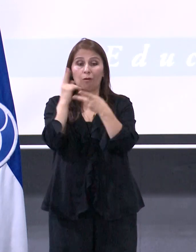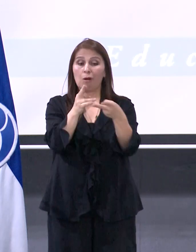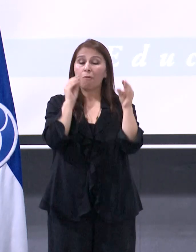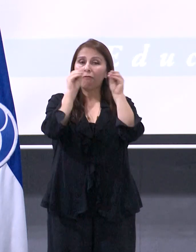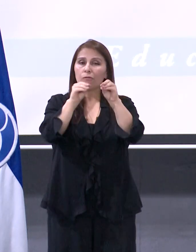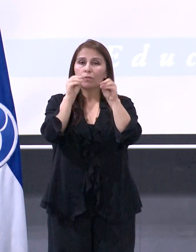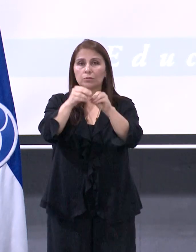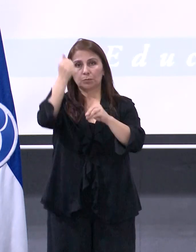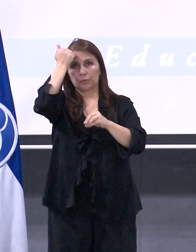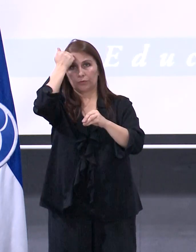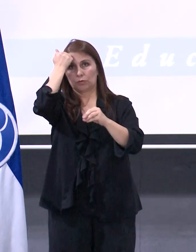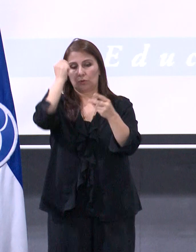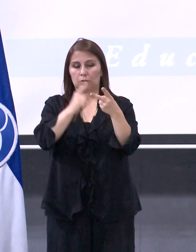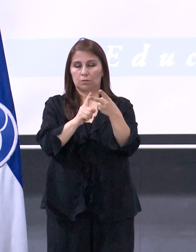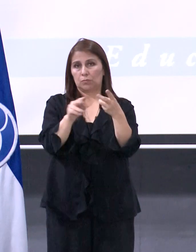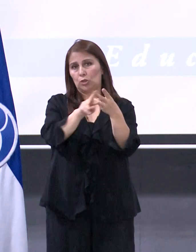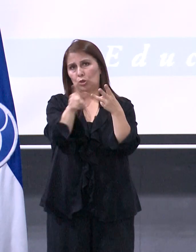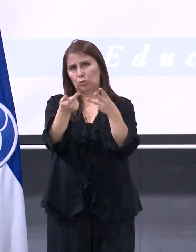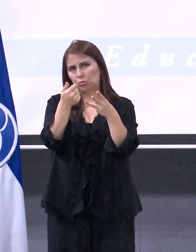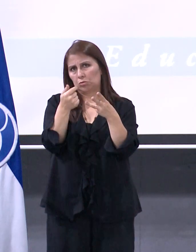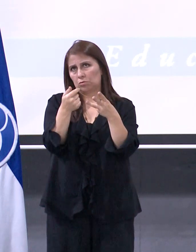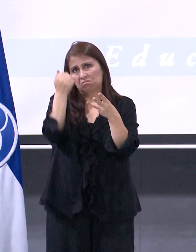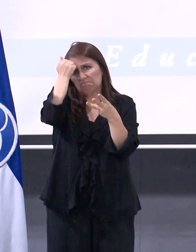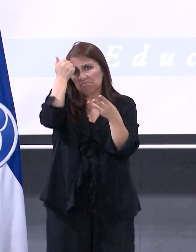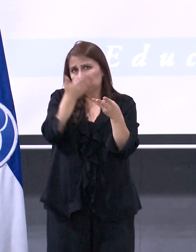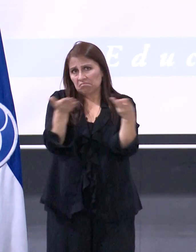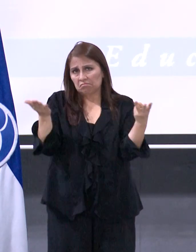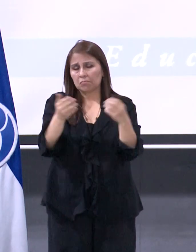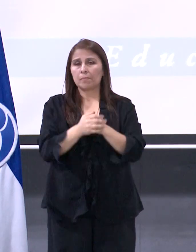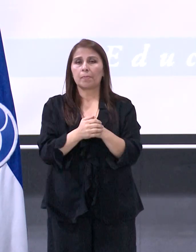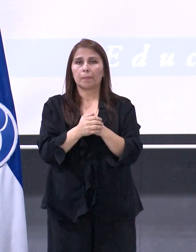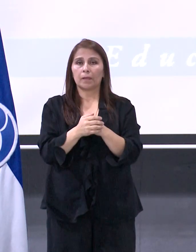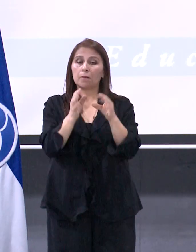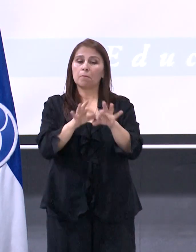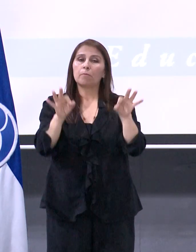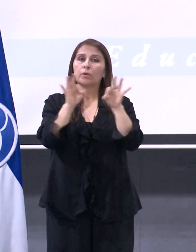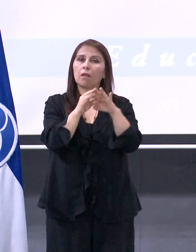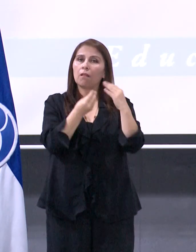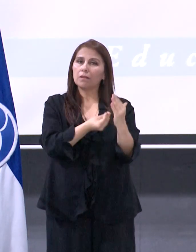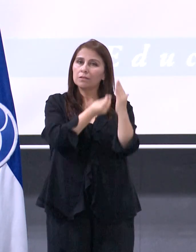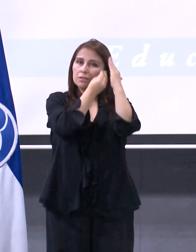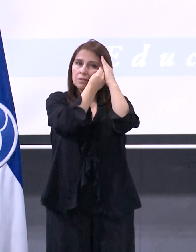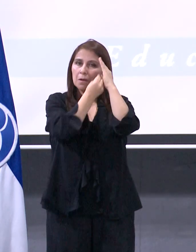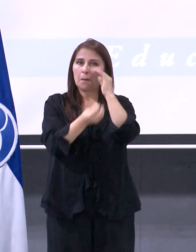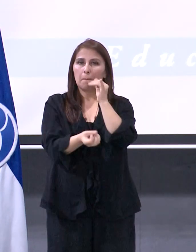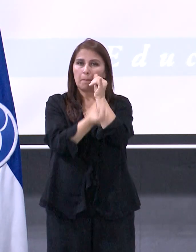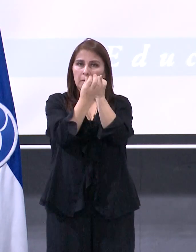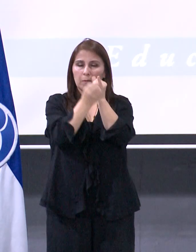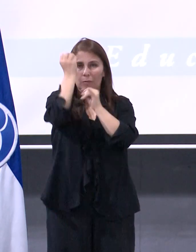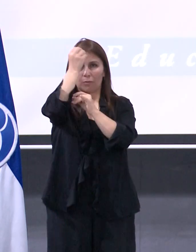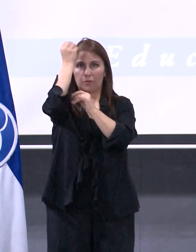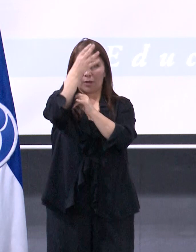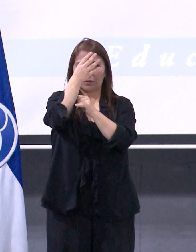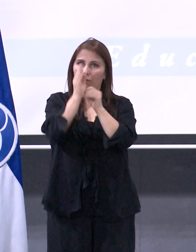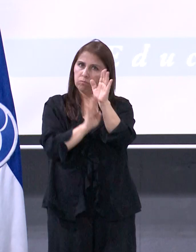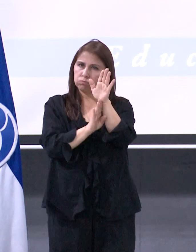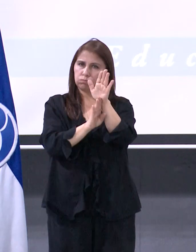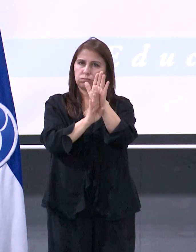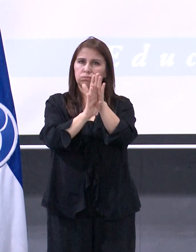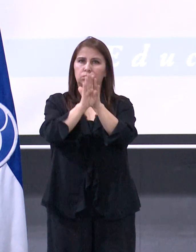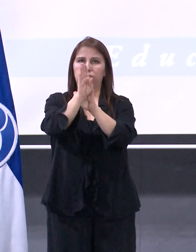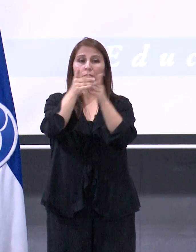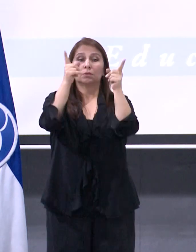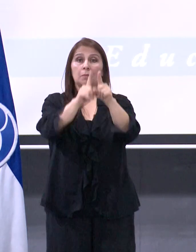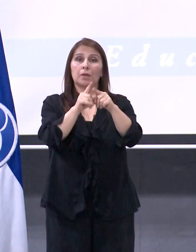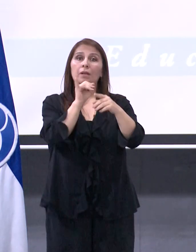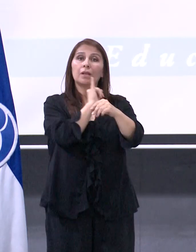al tiempo que se consolida el propósito de continuar en la producción de saber pedagógico didáctico asimismo cuenta con el instituto